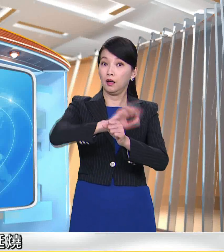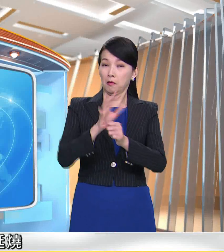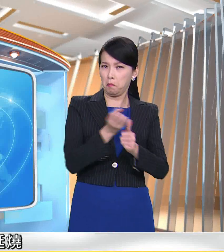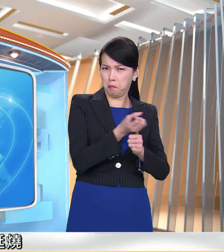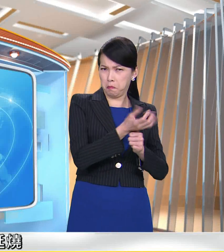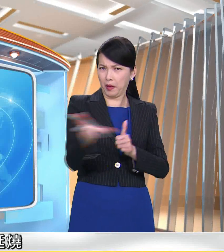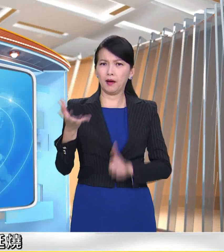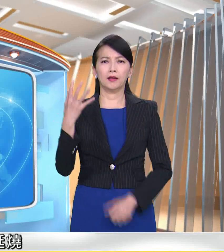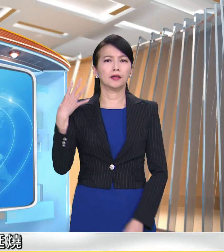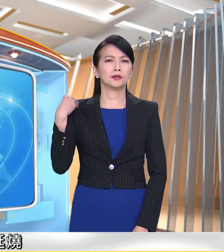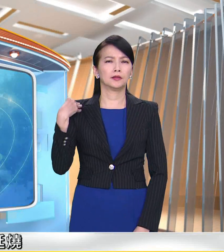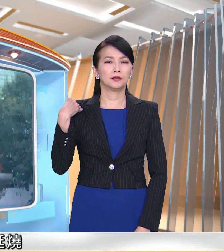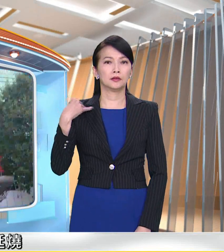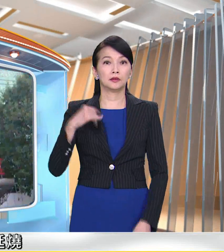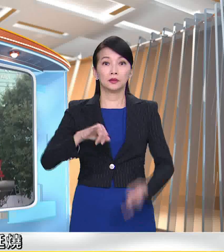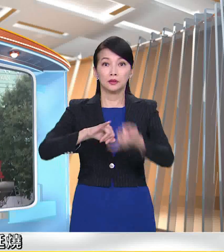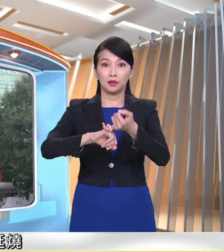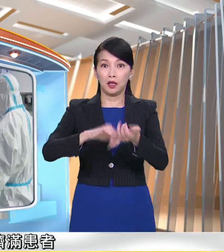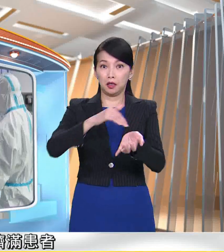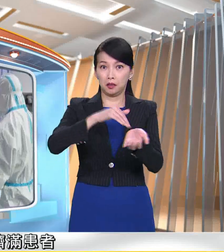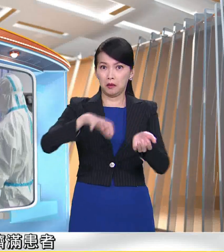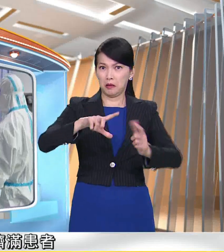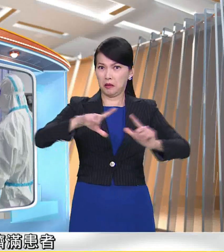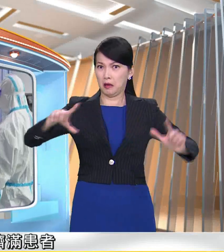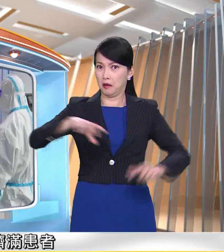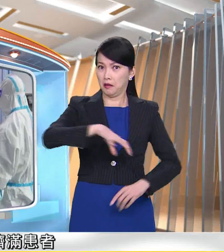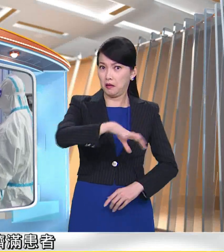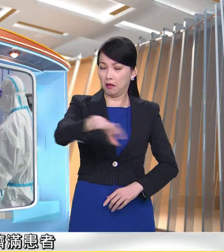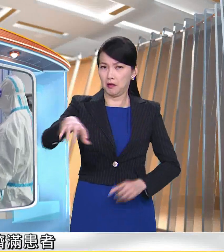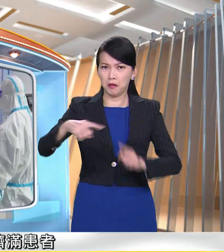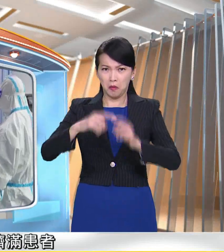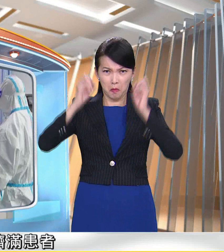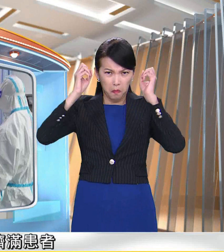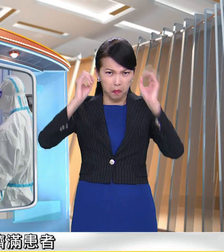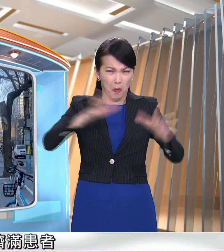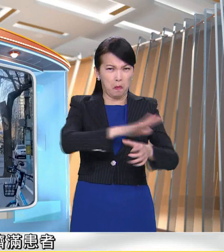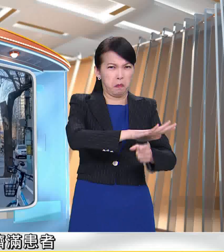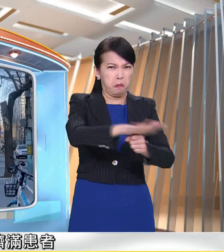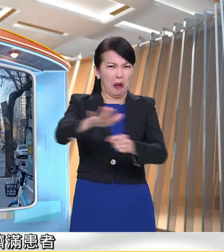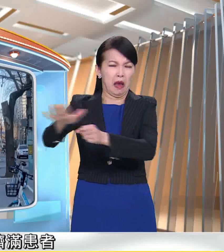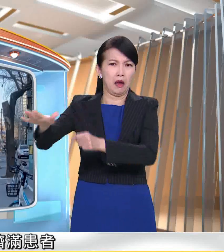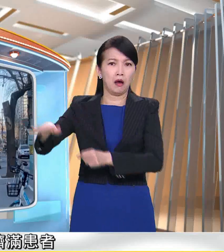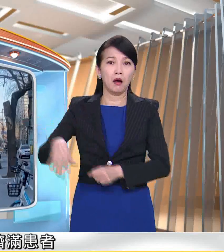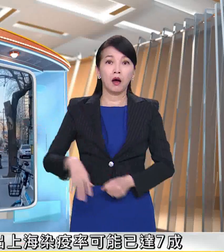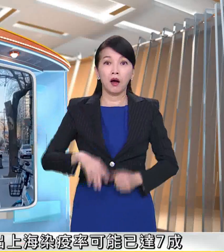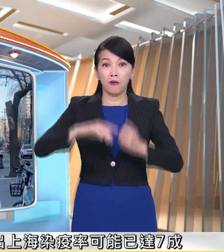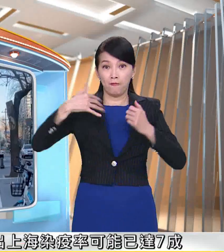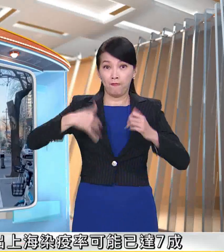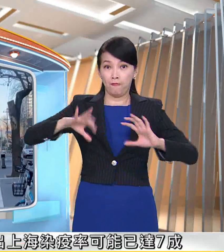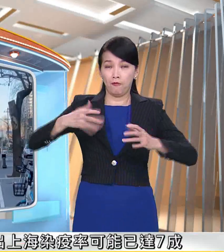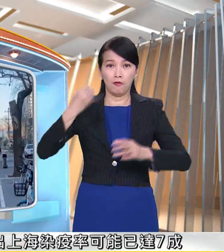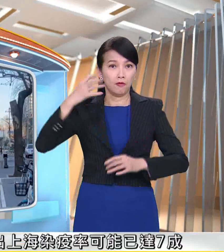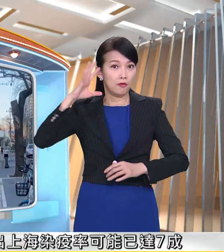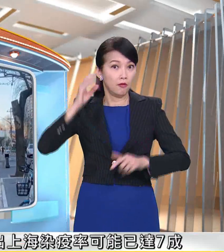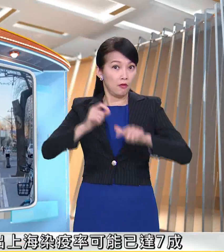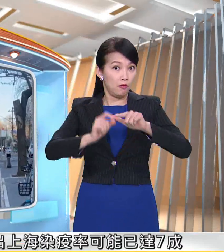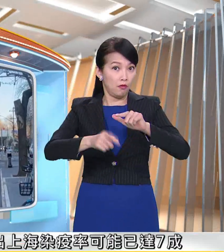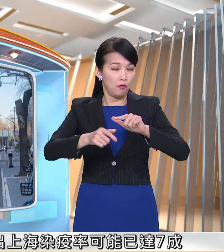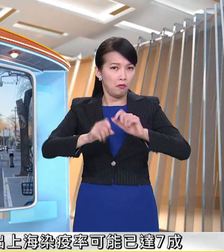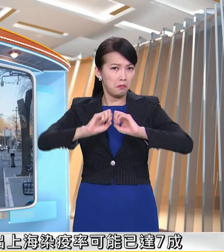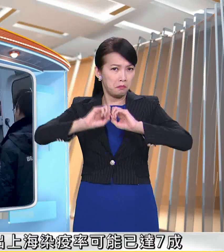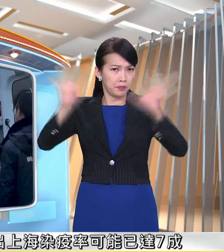中国疫情持续延烧，上海各大医院挤满患者。法新社报道指